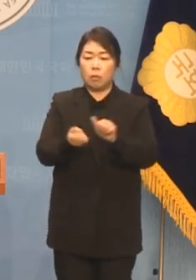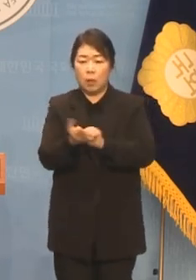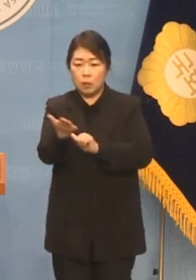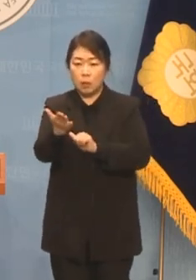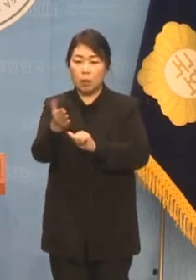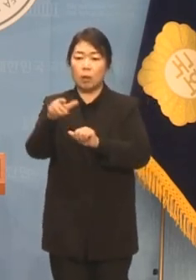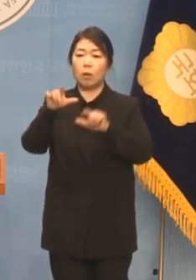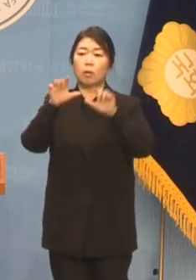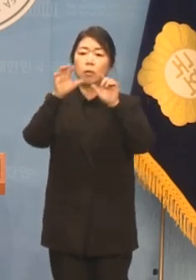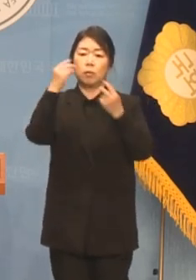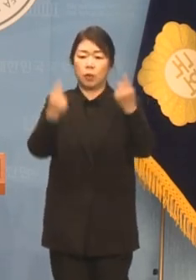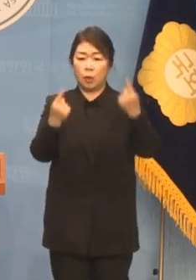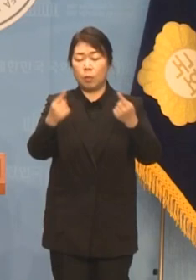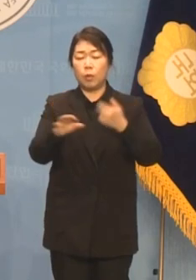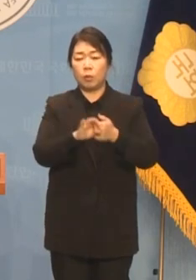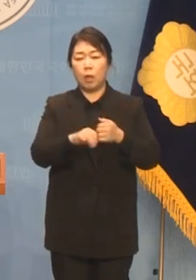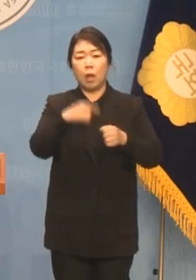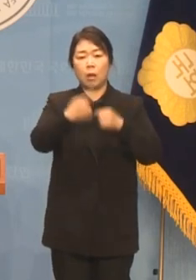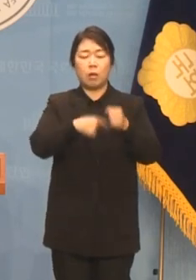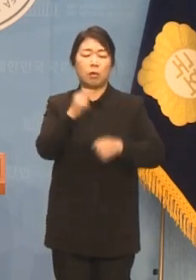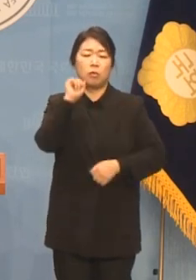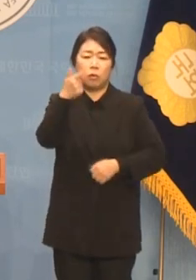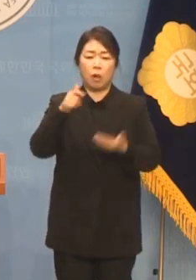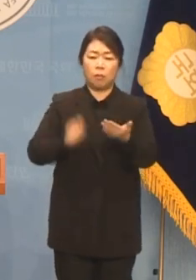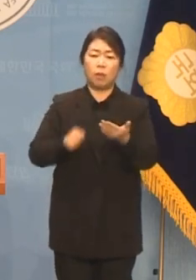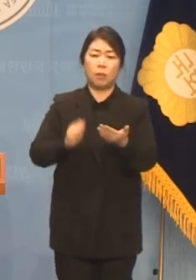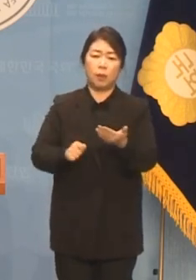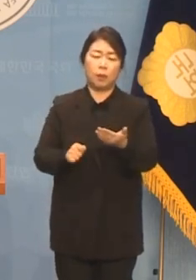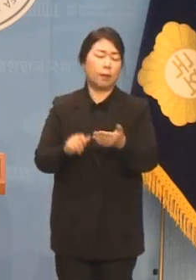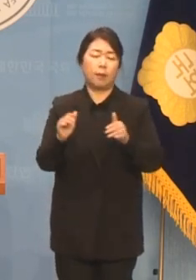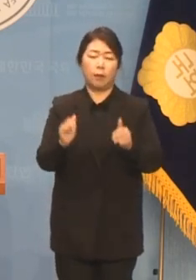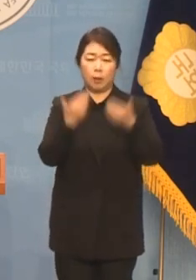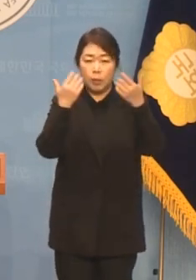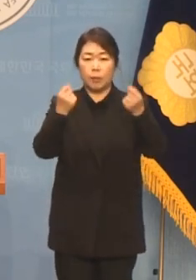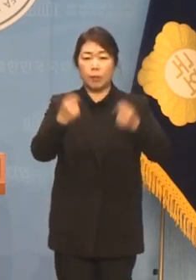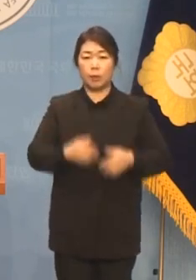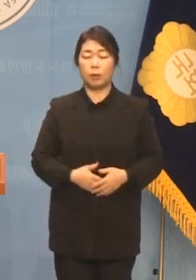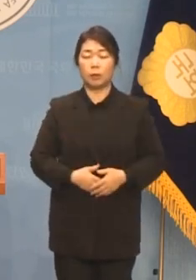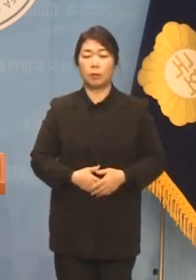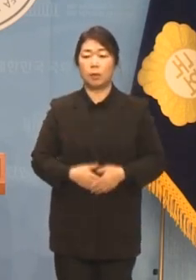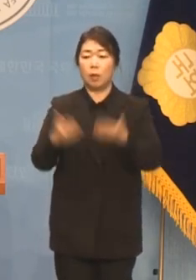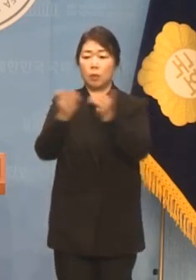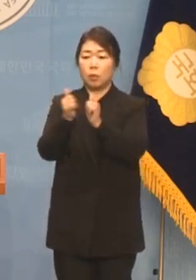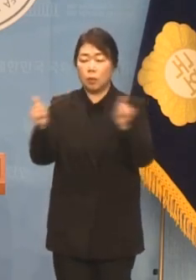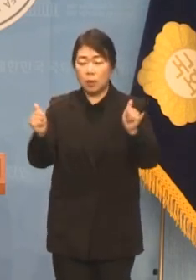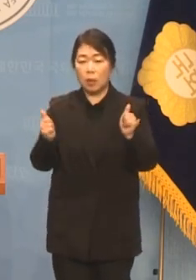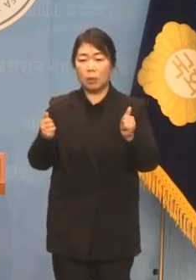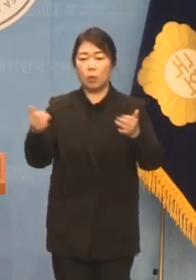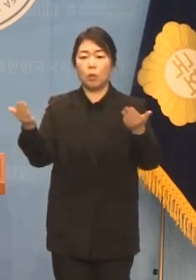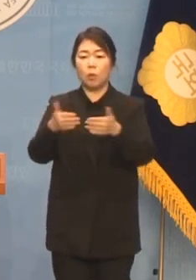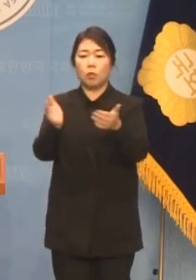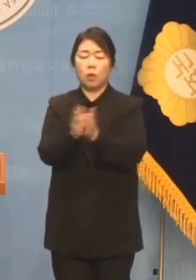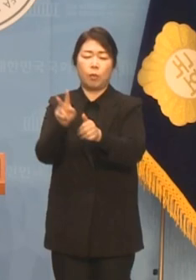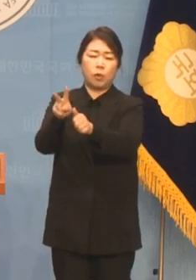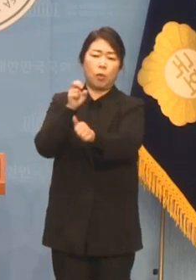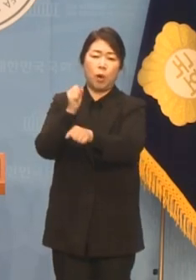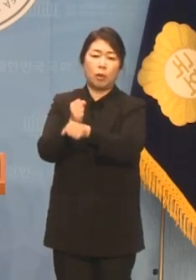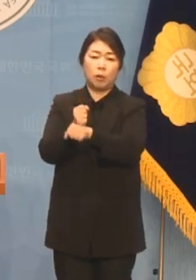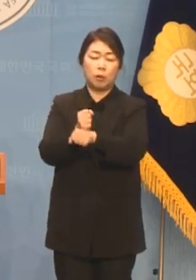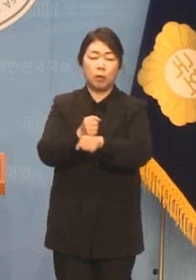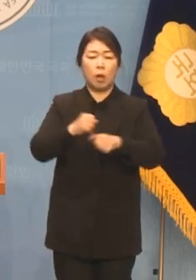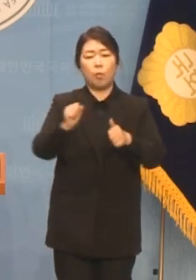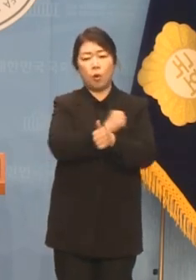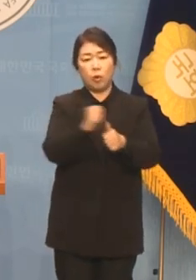파장에 비해 일년 6개월은 너무나 가볍습니다 노동자와 노동조합을 혐오하는